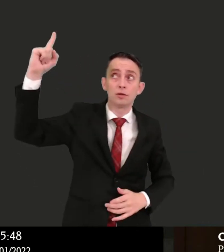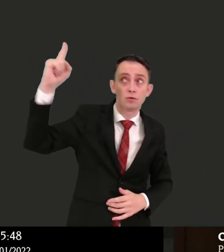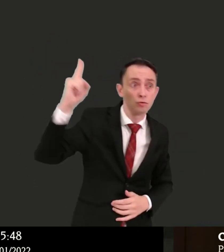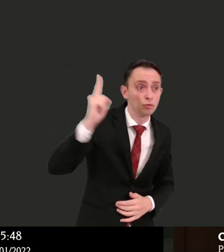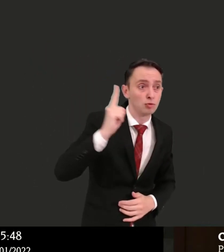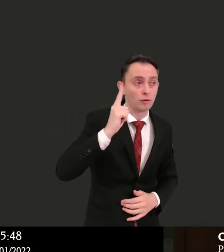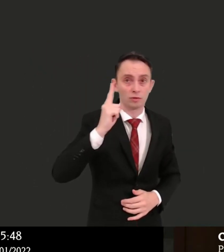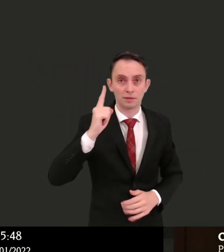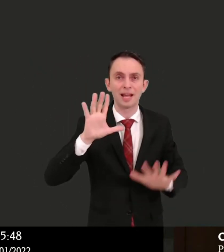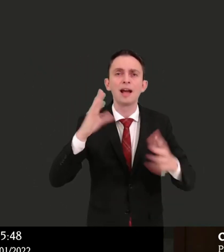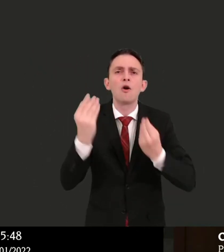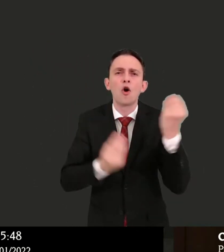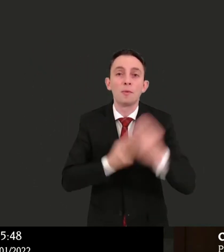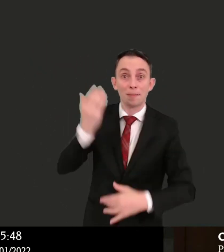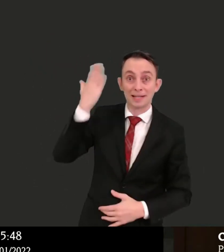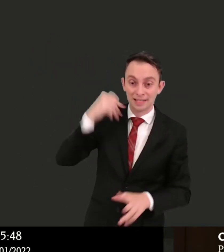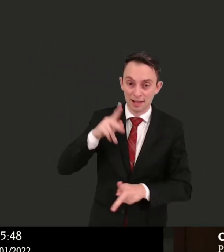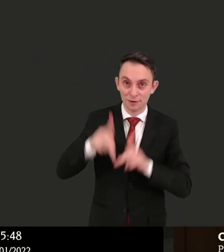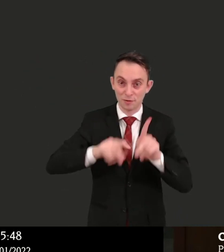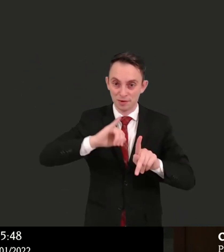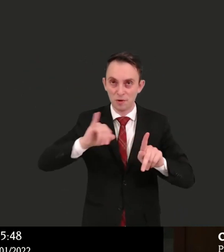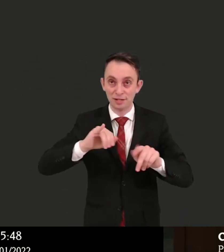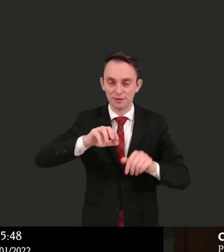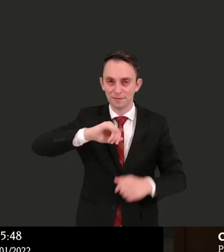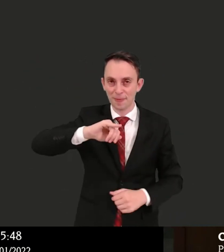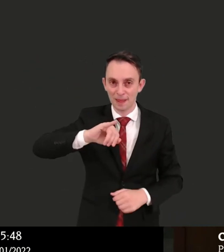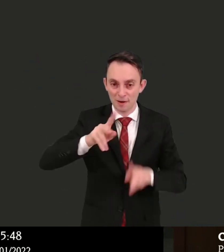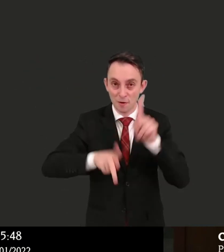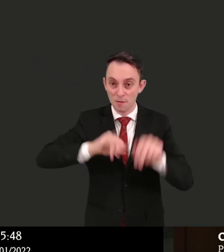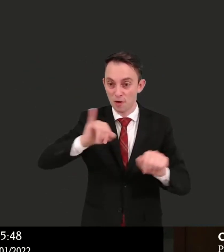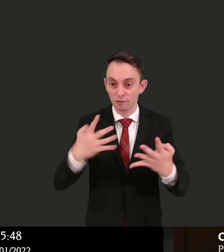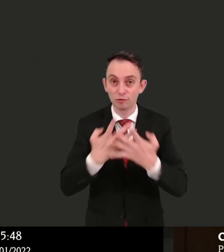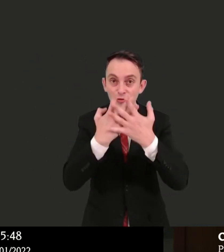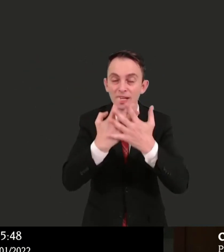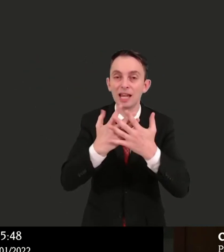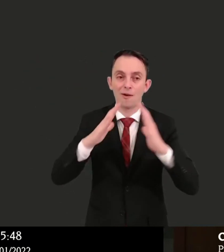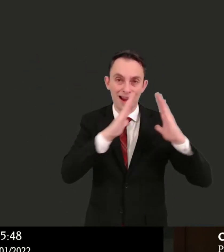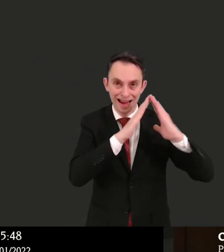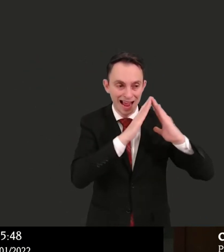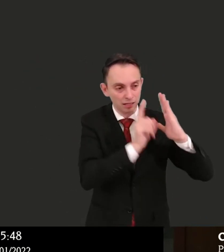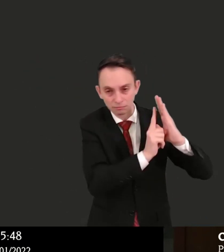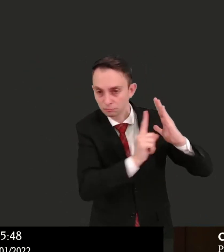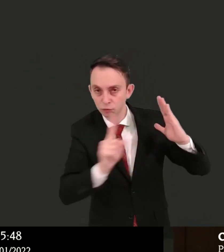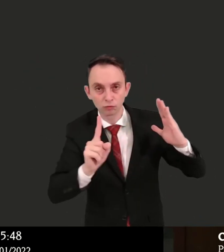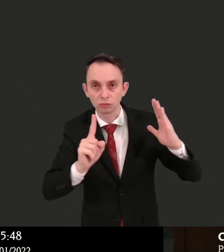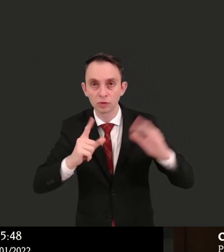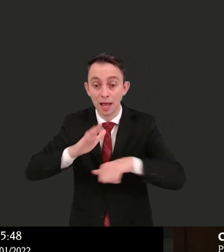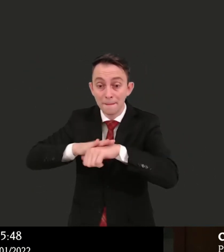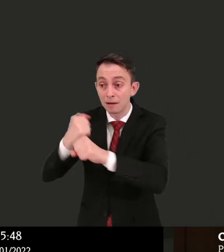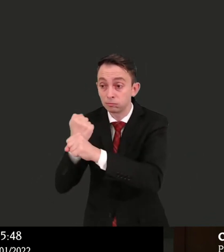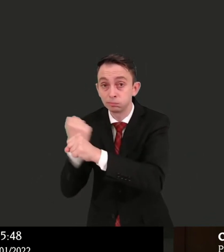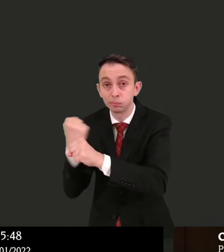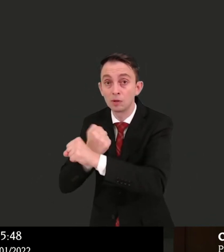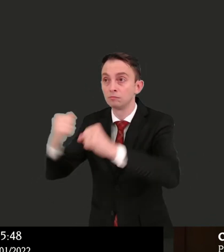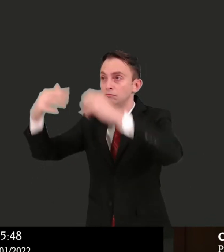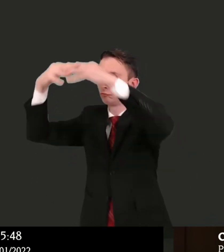casa, ficavam em cabanas, dormiam fora de casa, e de noite eles ficavam fora nas